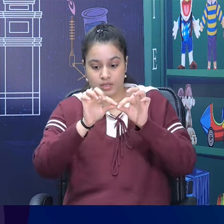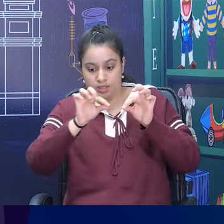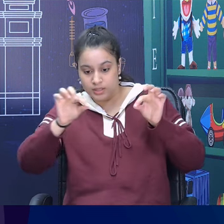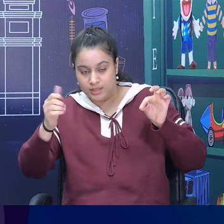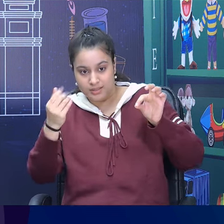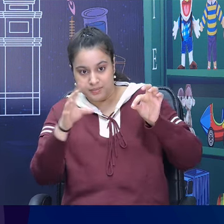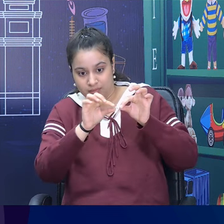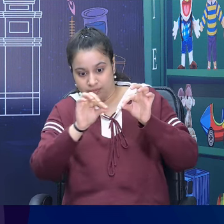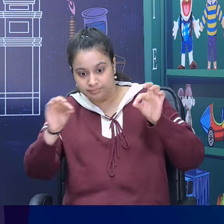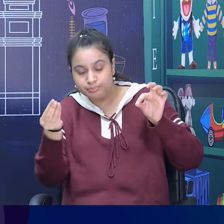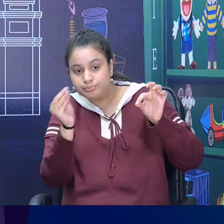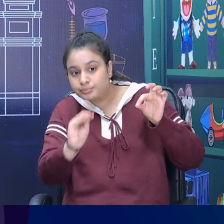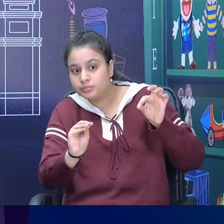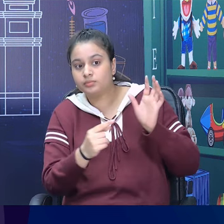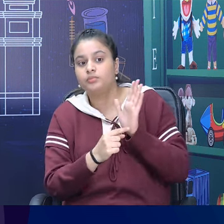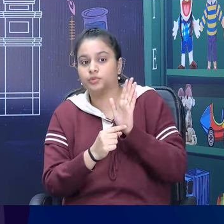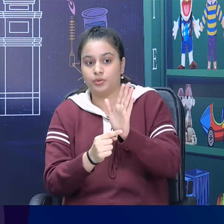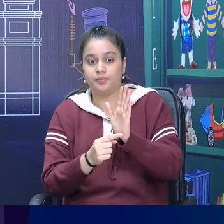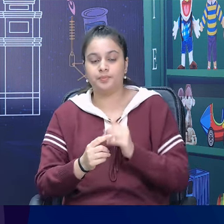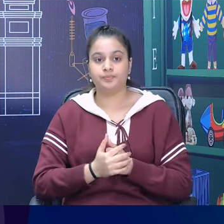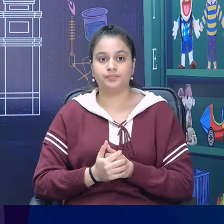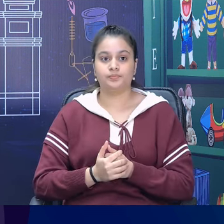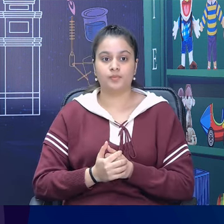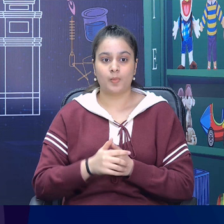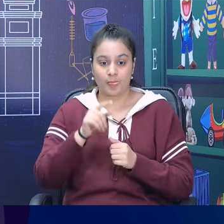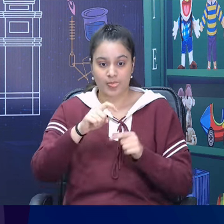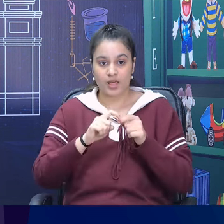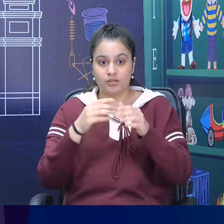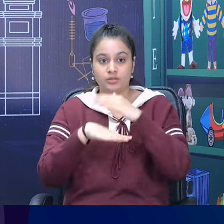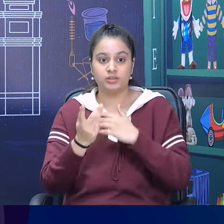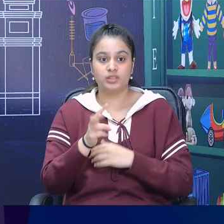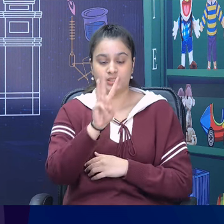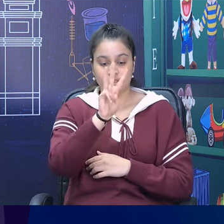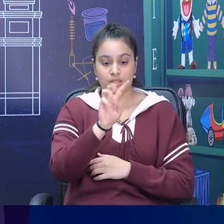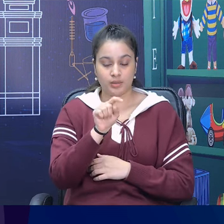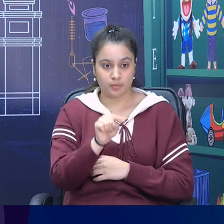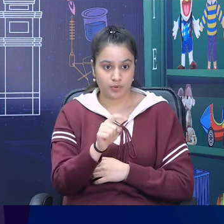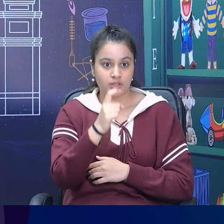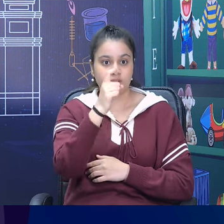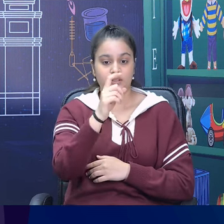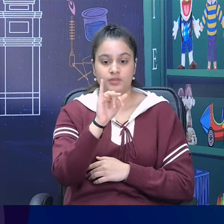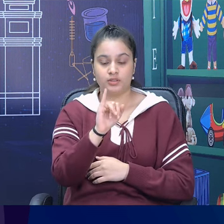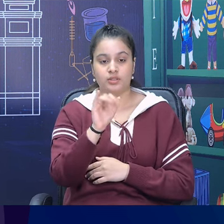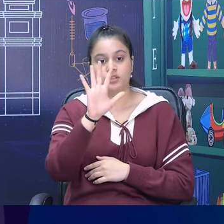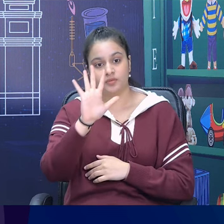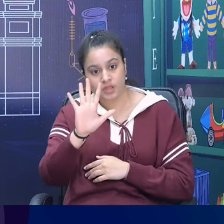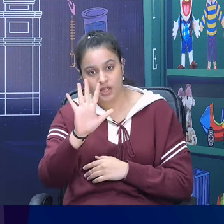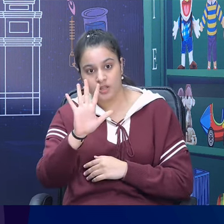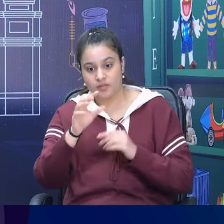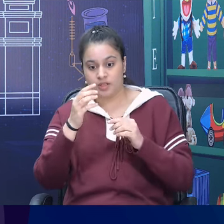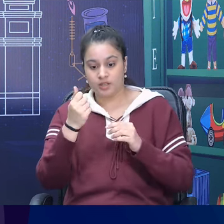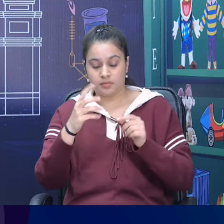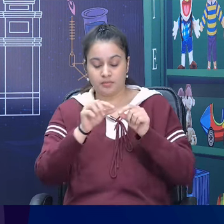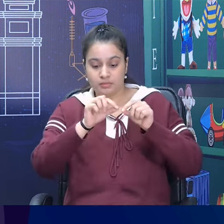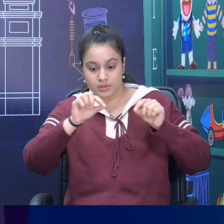मैग्नीफिकेशन तो जैसे यह क्वेश्चन है इसके अंदर हमें 3.765 को नंबर लाइन पर हमें लाई करके दिखाना है